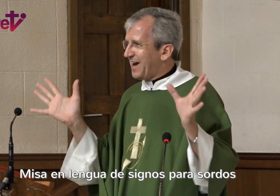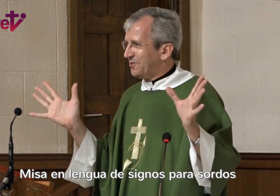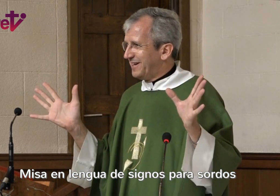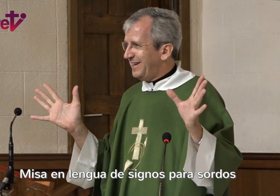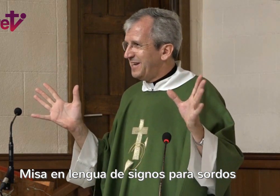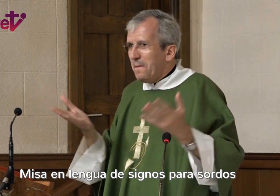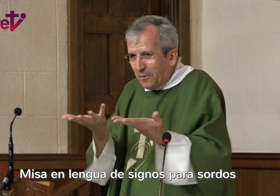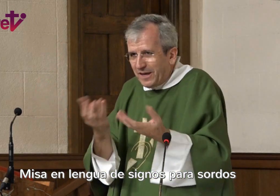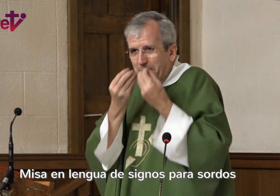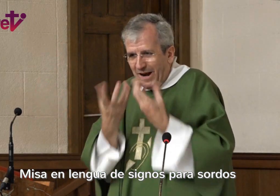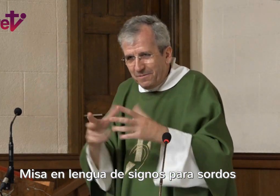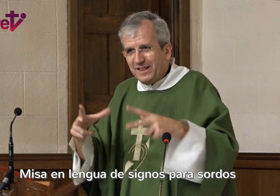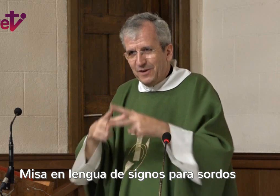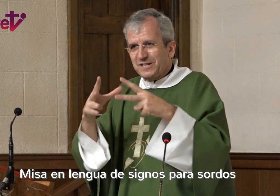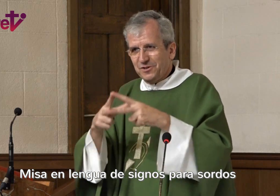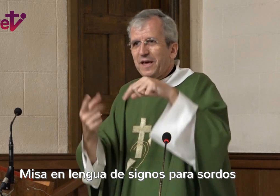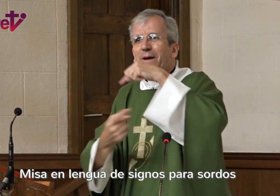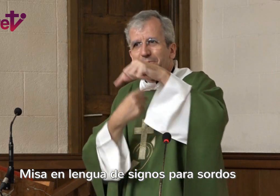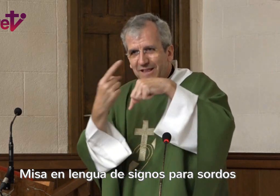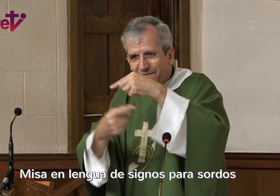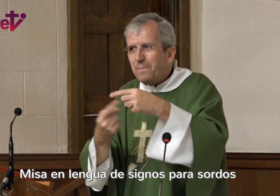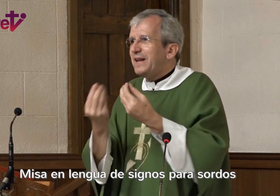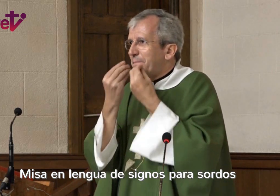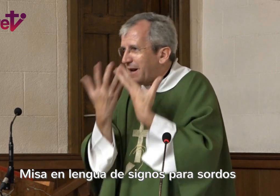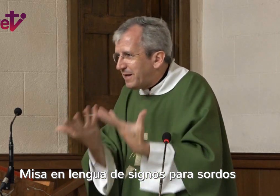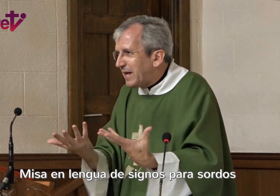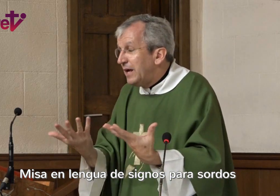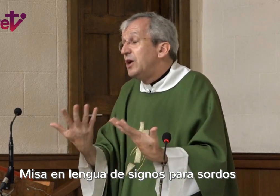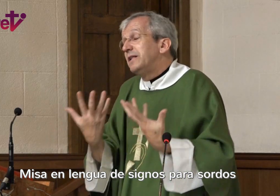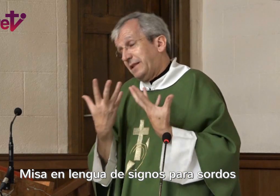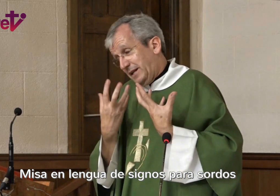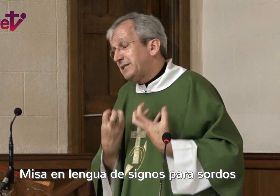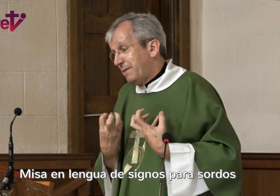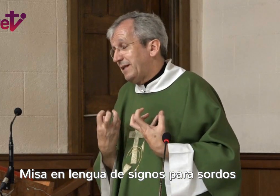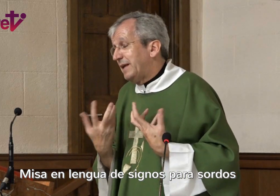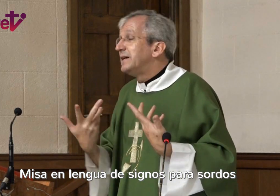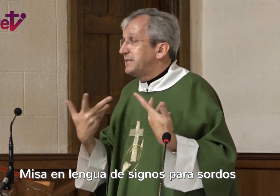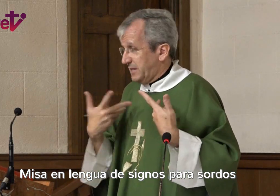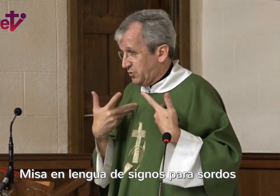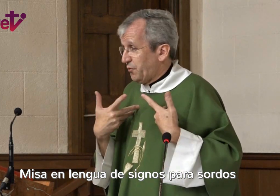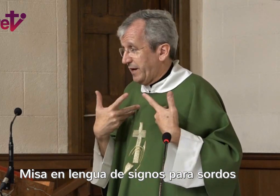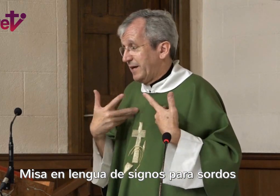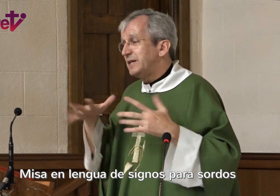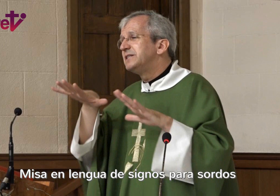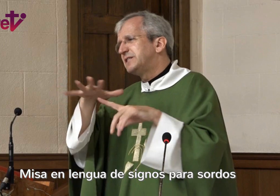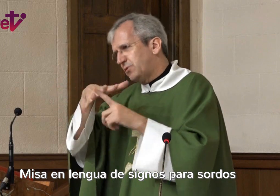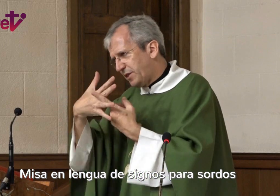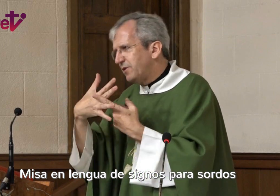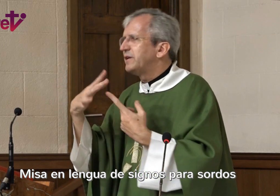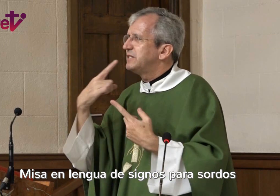claro porque para el bien de nuestra familia para el bien de la familia para dieta tristemente se sufren situaciones